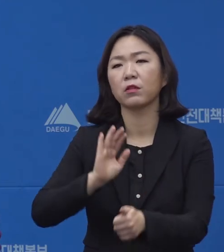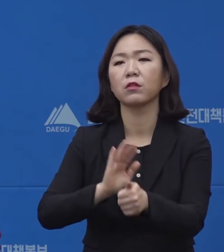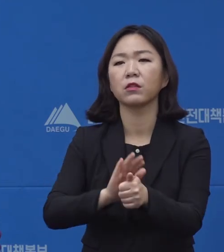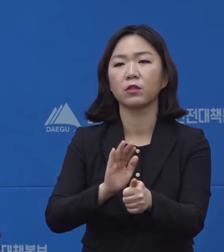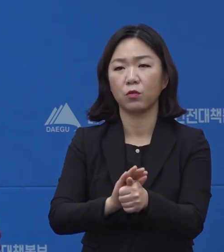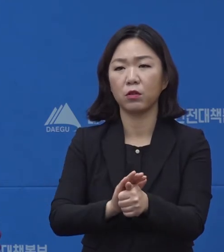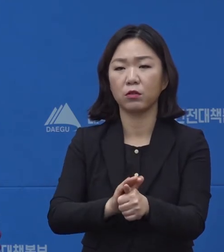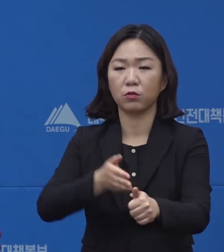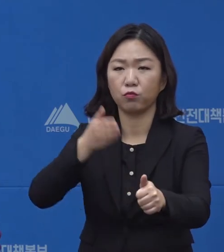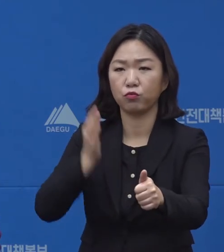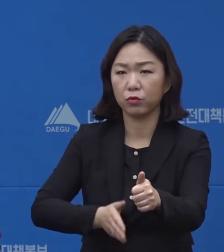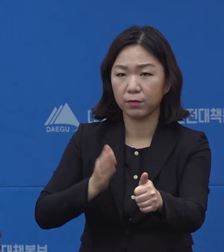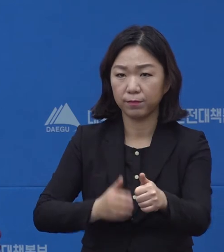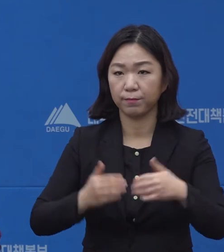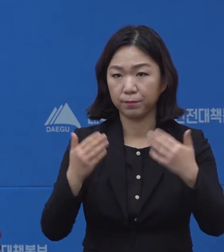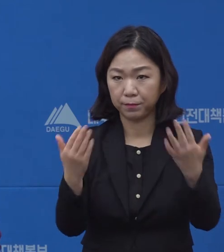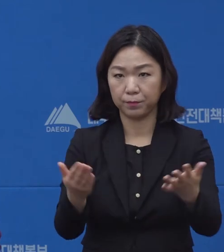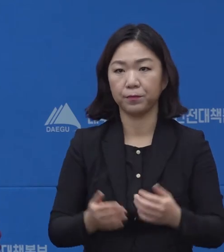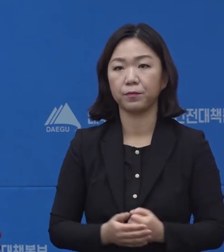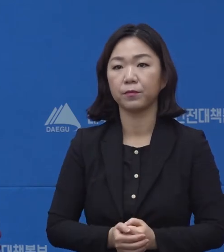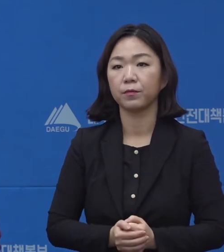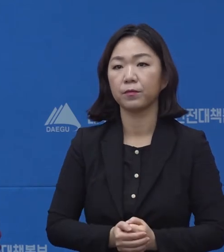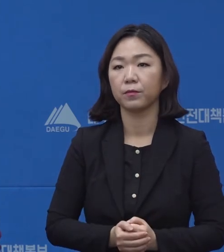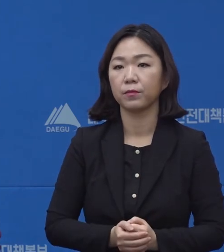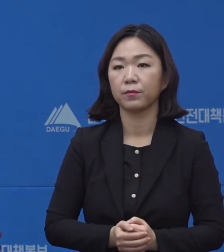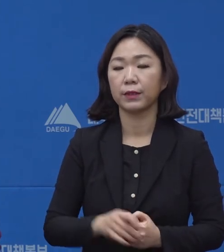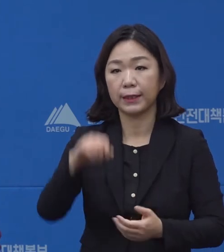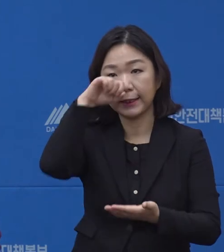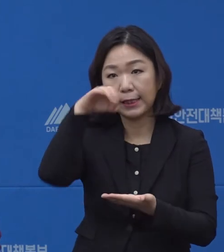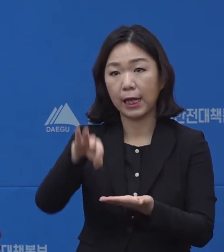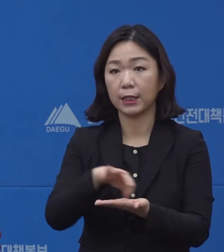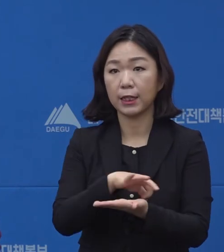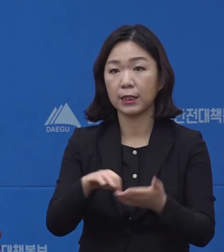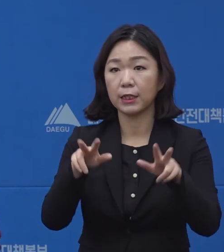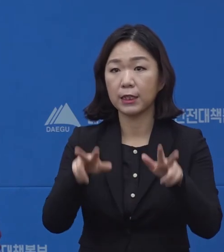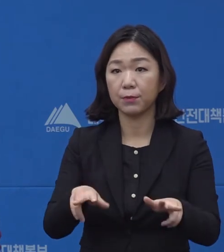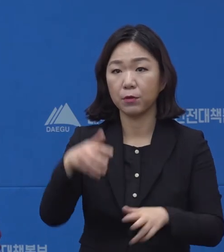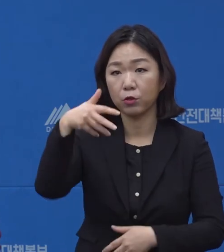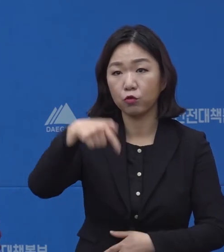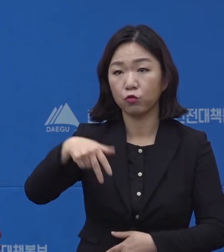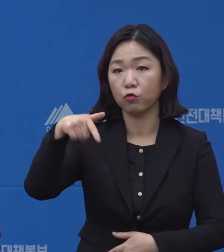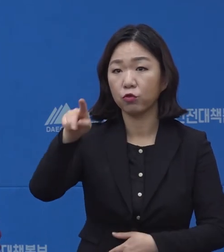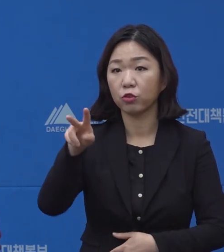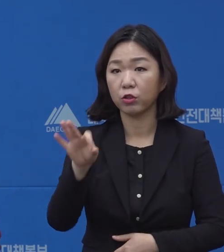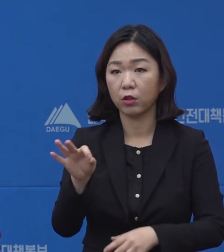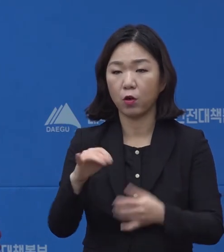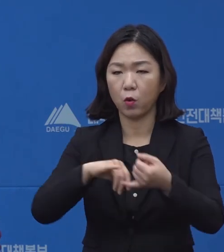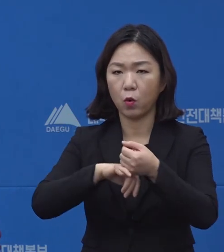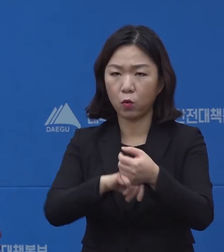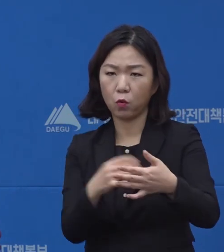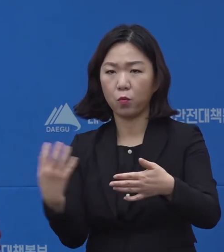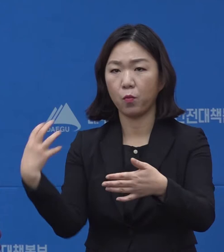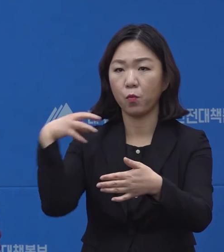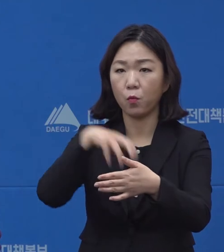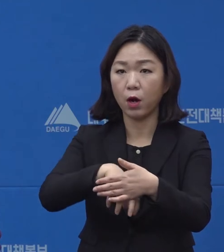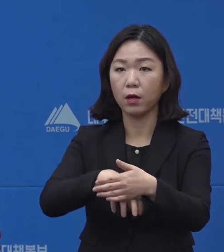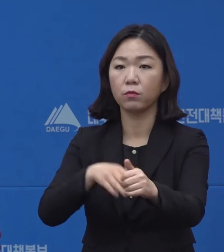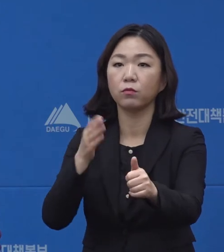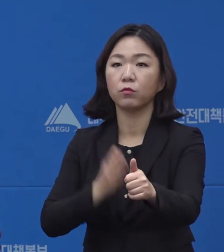공식 요청드립니다. 이 예산은 이번 추경에 반드시 포함될 것을